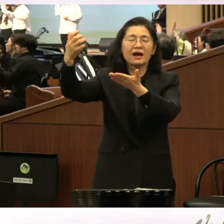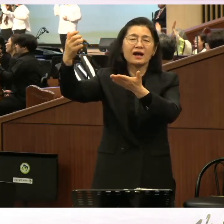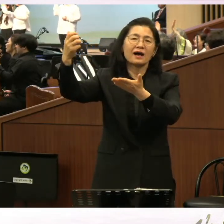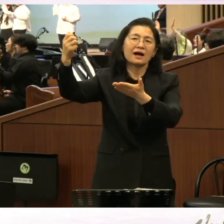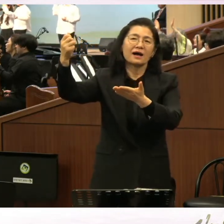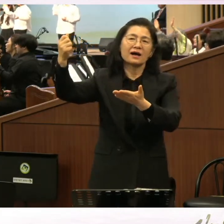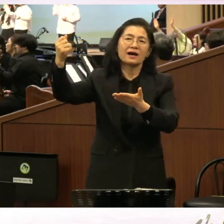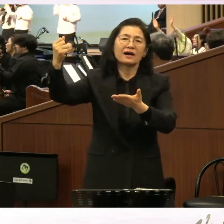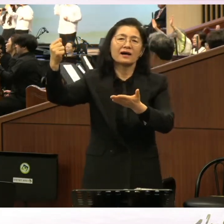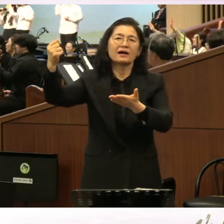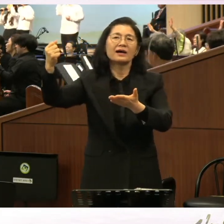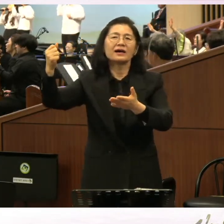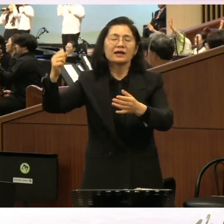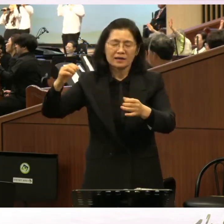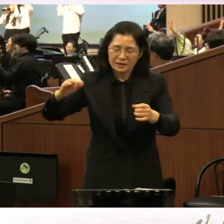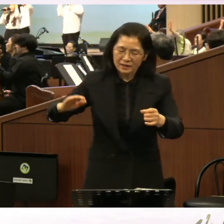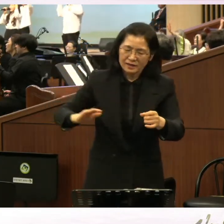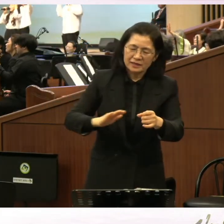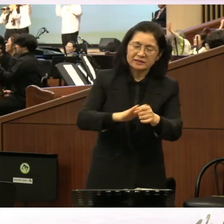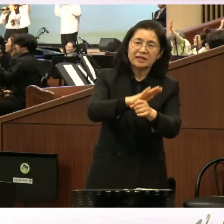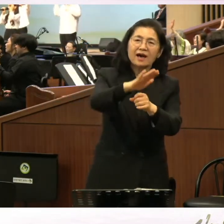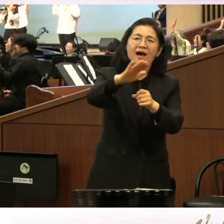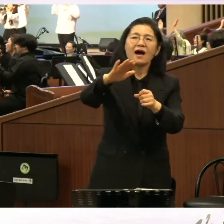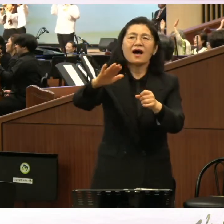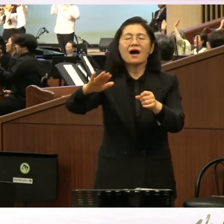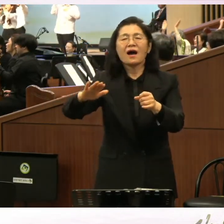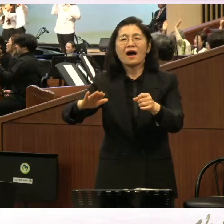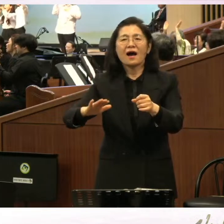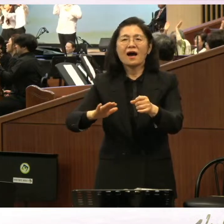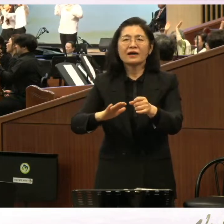사랑합니다. 사랑합니다, 우리 아버지.